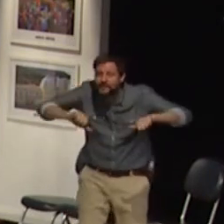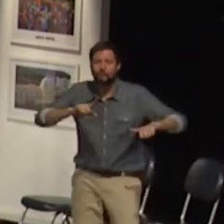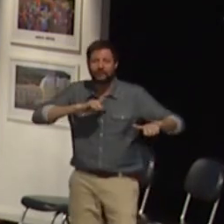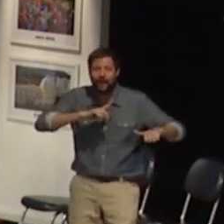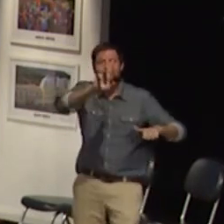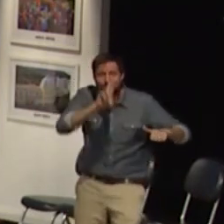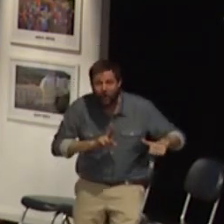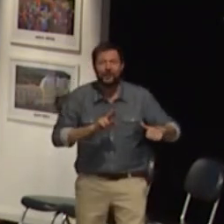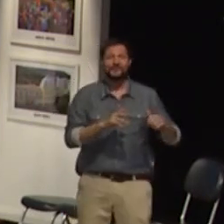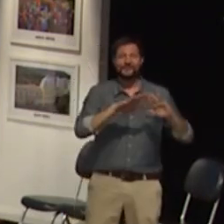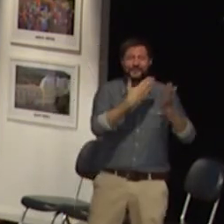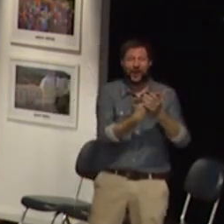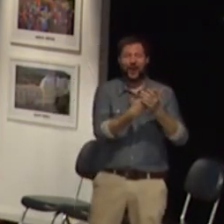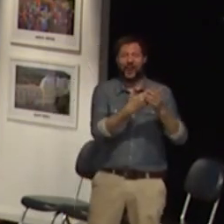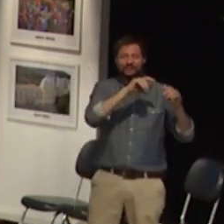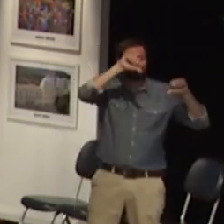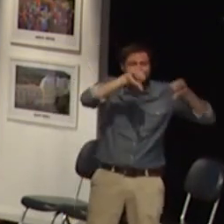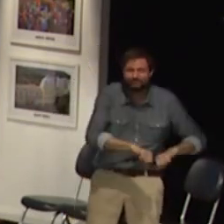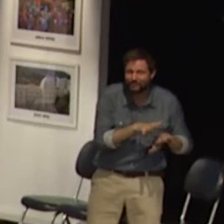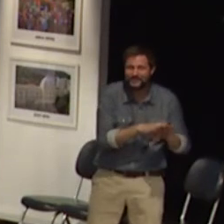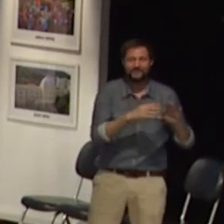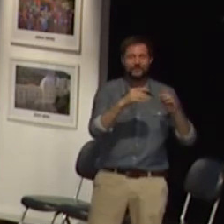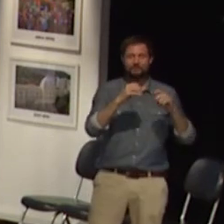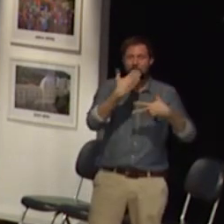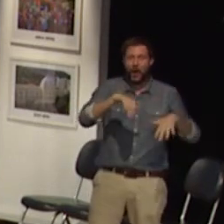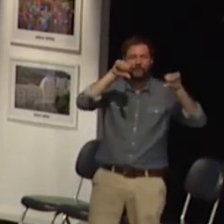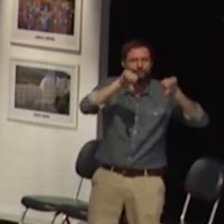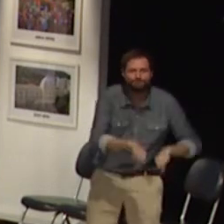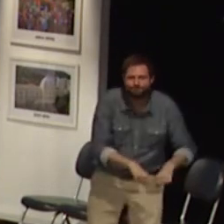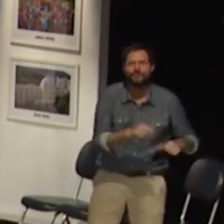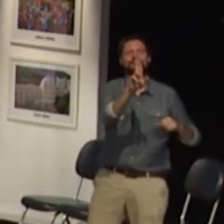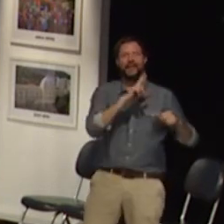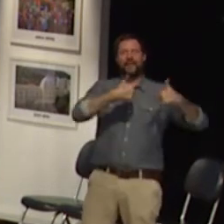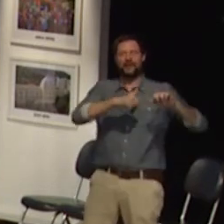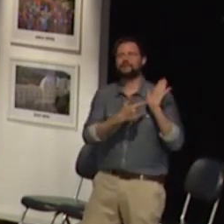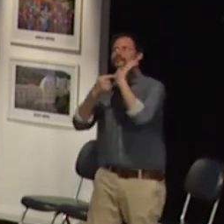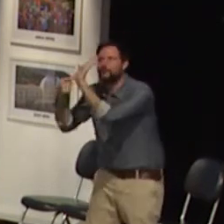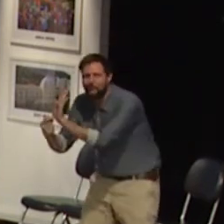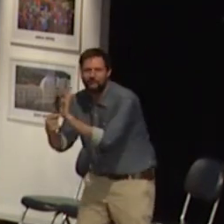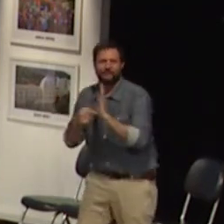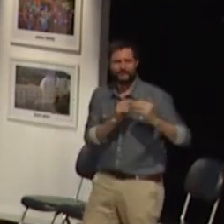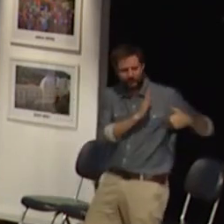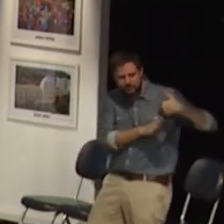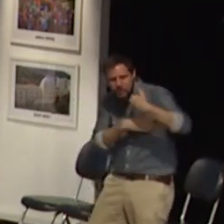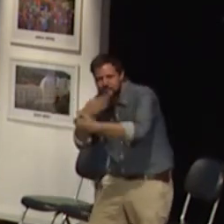importante. Essa avaliação, a gente fala, olha, eu quero resposta, não está dando certo. A inclusão não está sendo legal